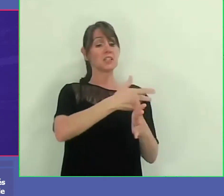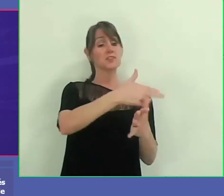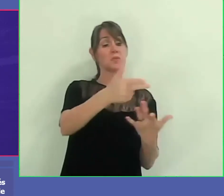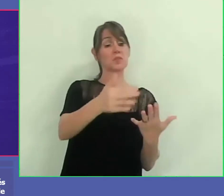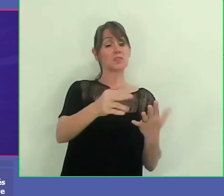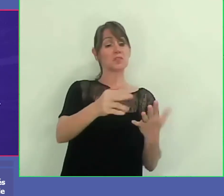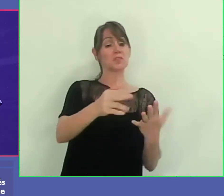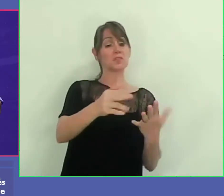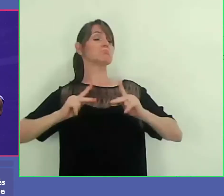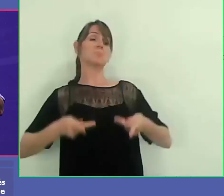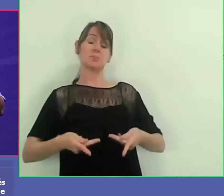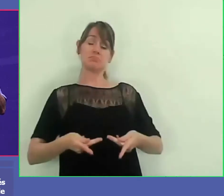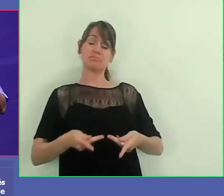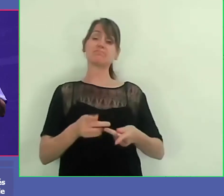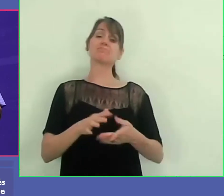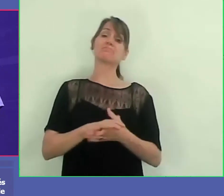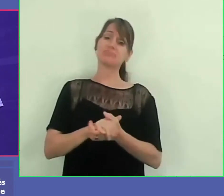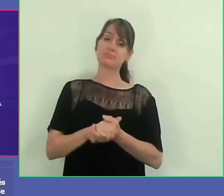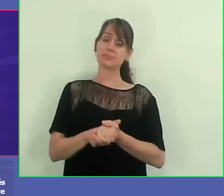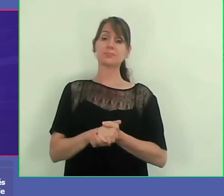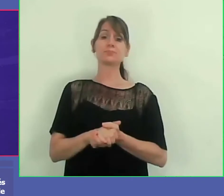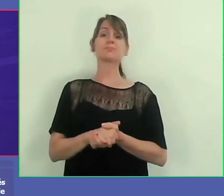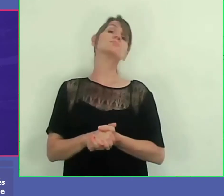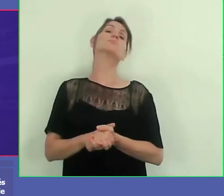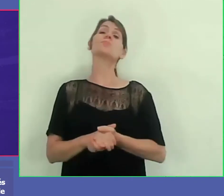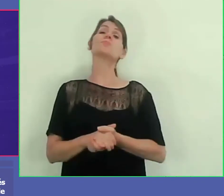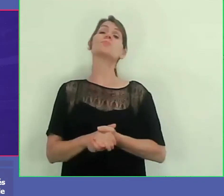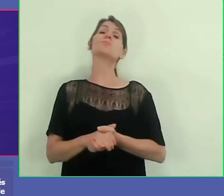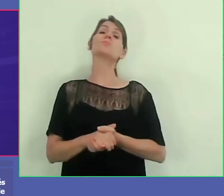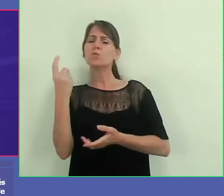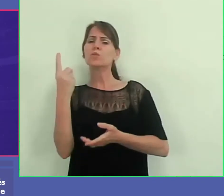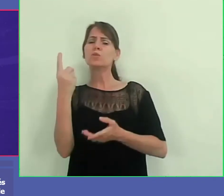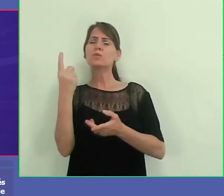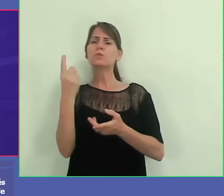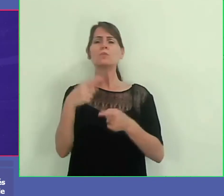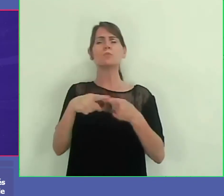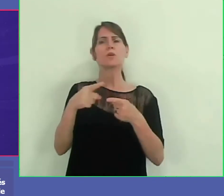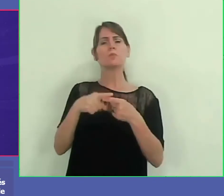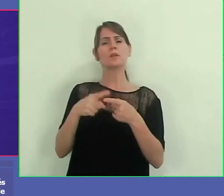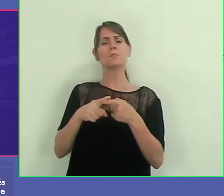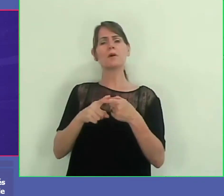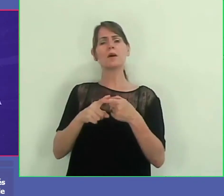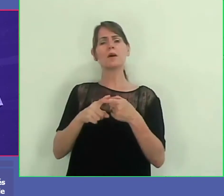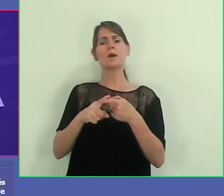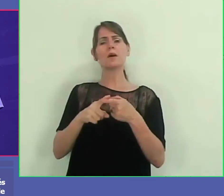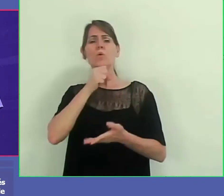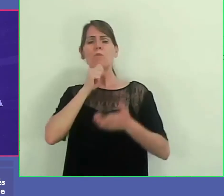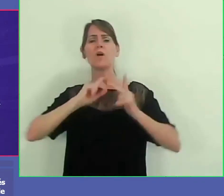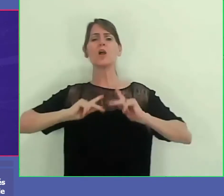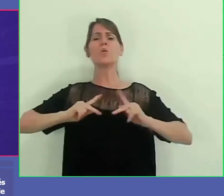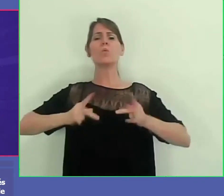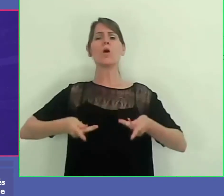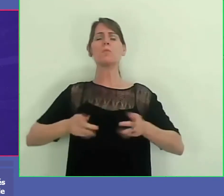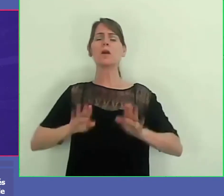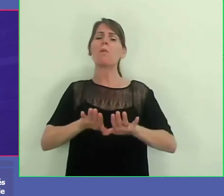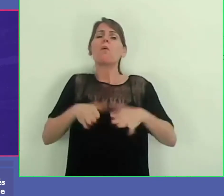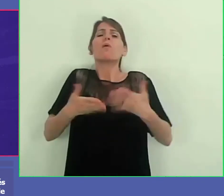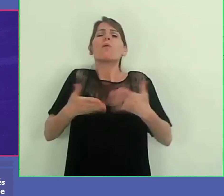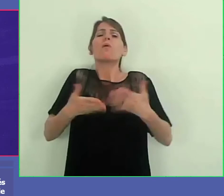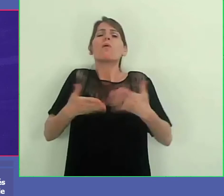Irmãos, a única solução para esse problema do velho homem, para esse problema que nós